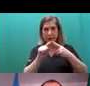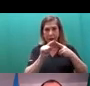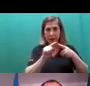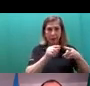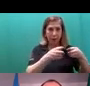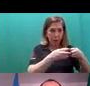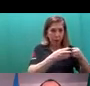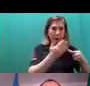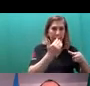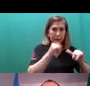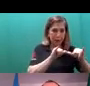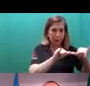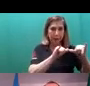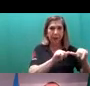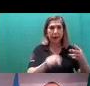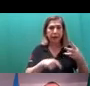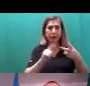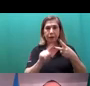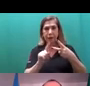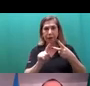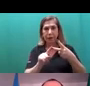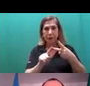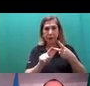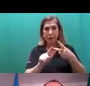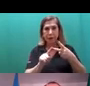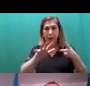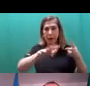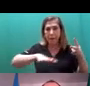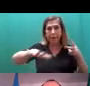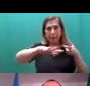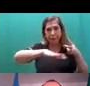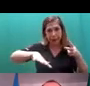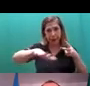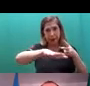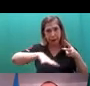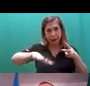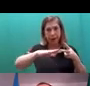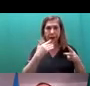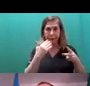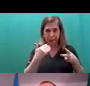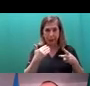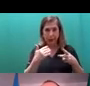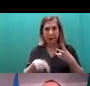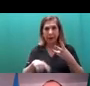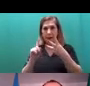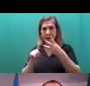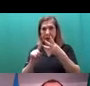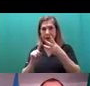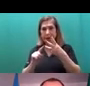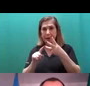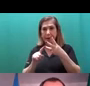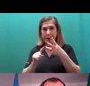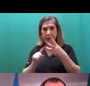abastecimento alimentar. O segundo é o ambiente, entorno alimentar. E terceiro, os